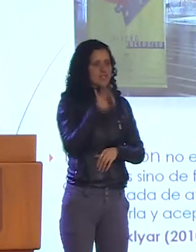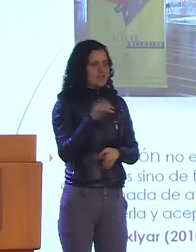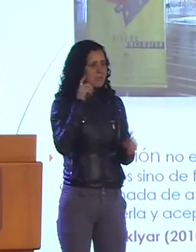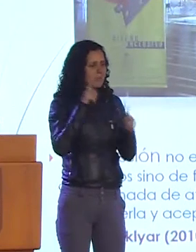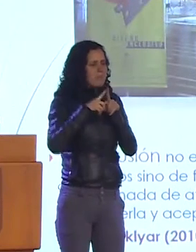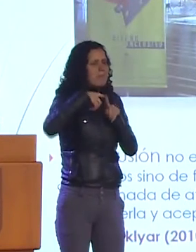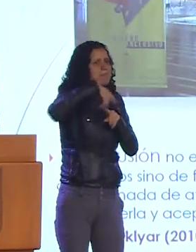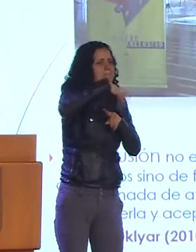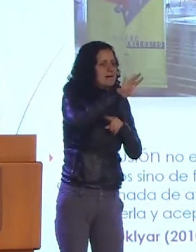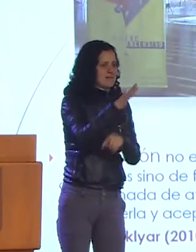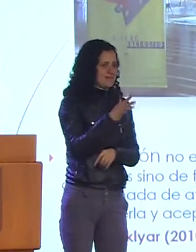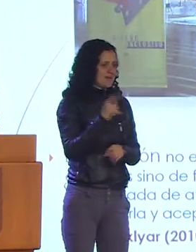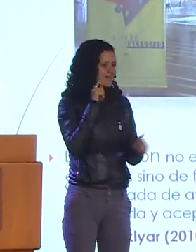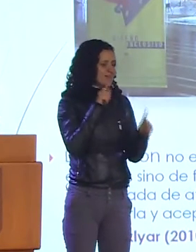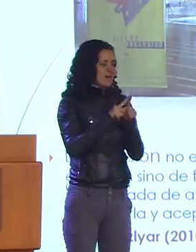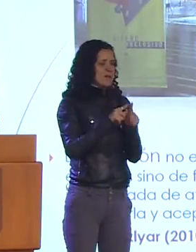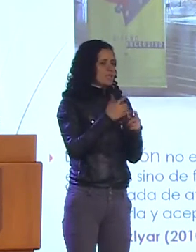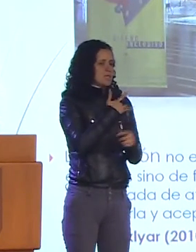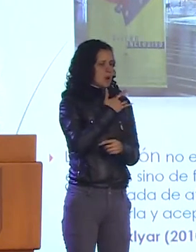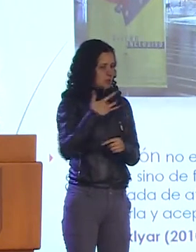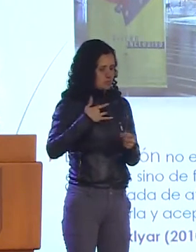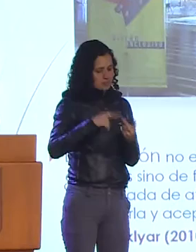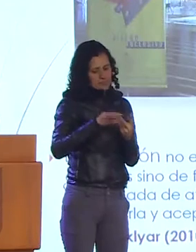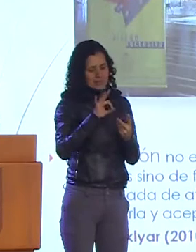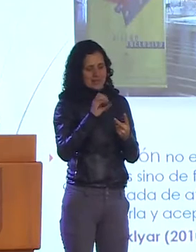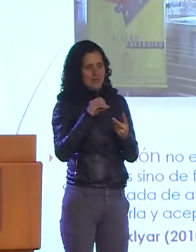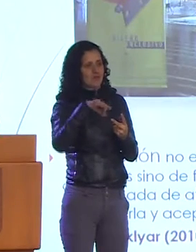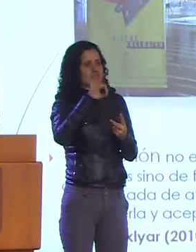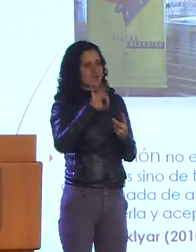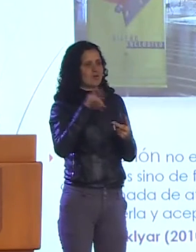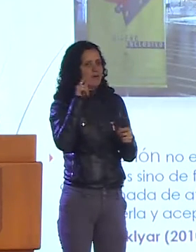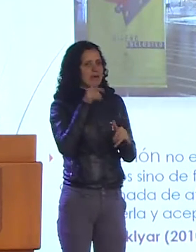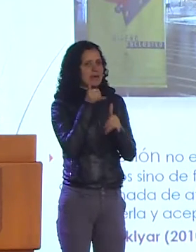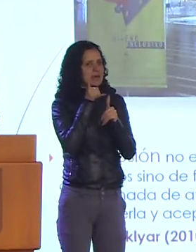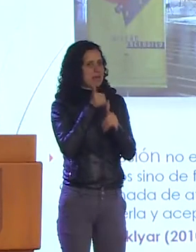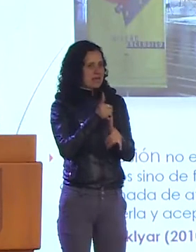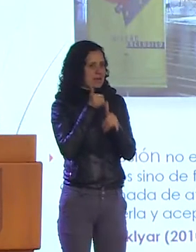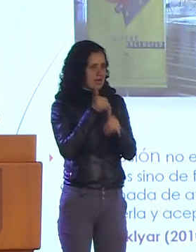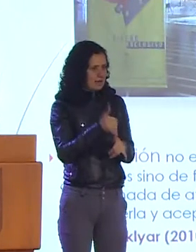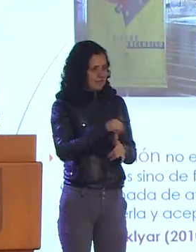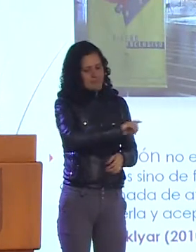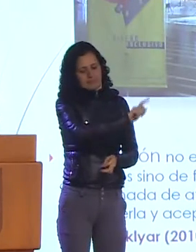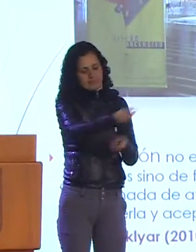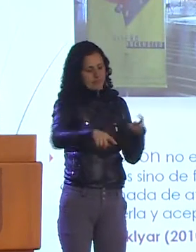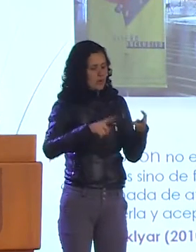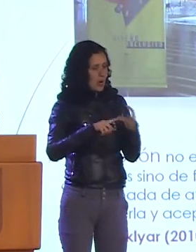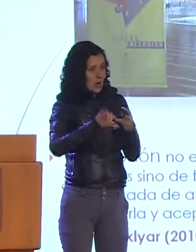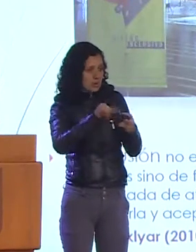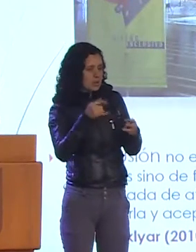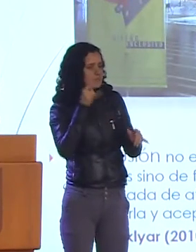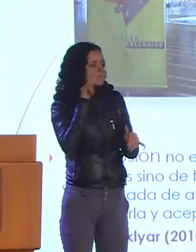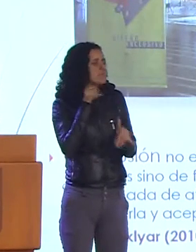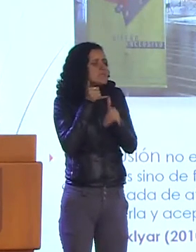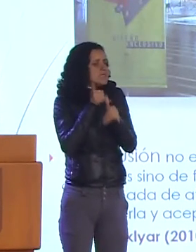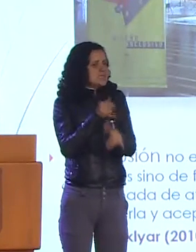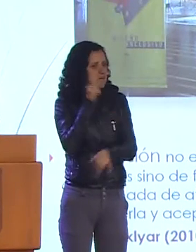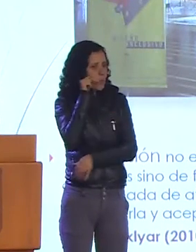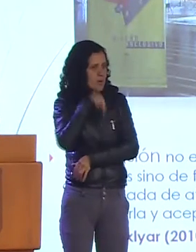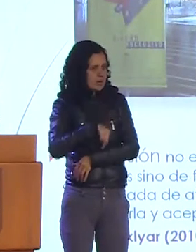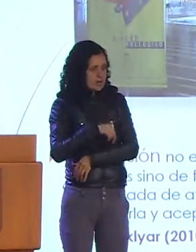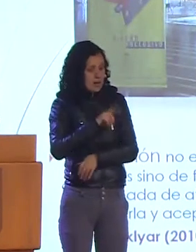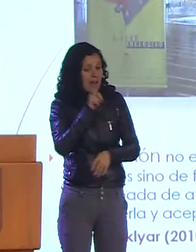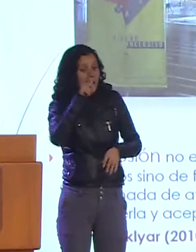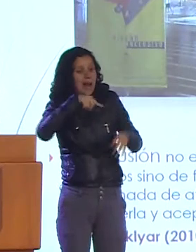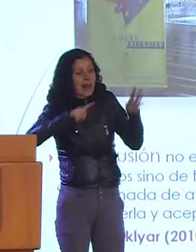salud, otro 30% relacionados con las ingenierías, otros más con ciencias humanas y algunos